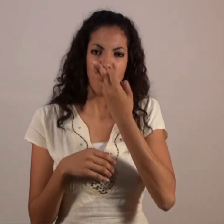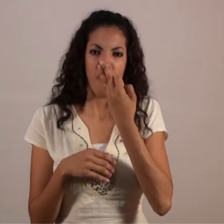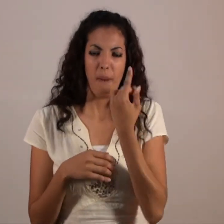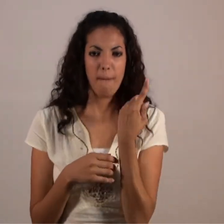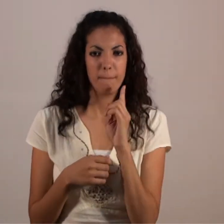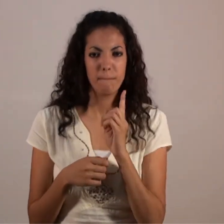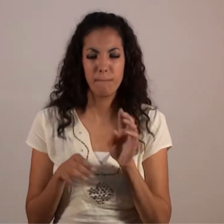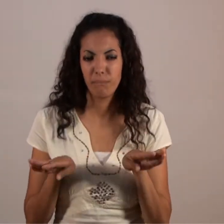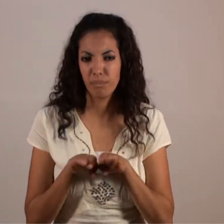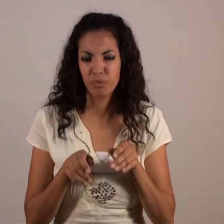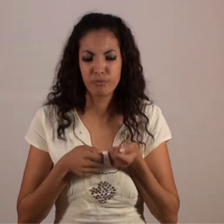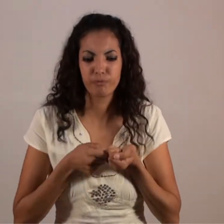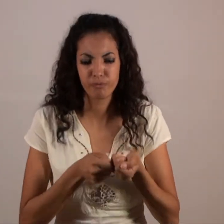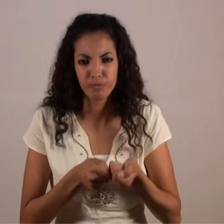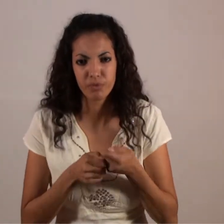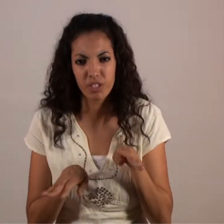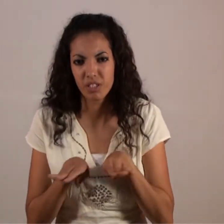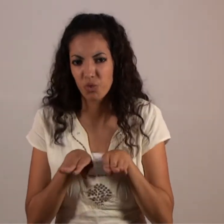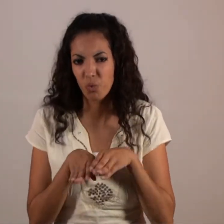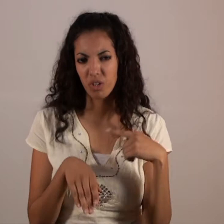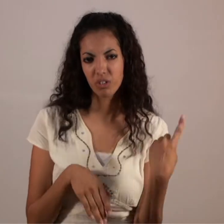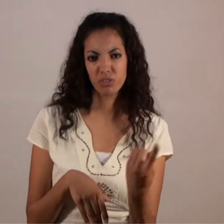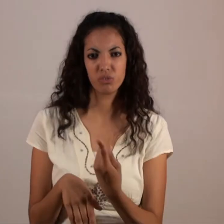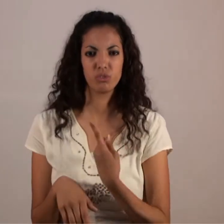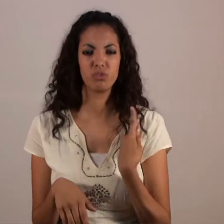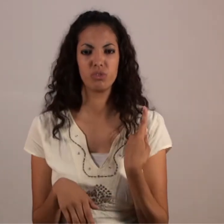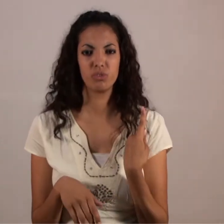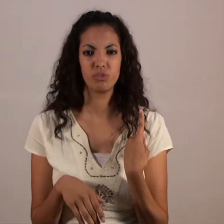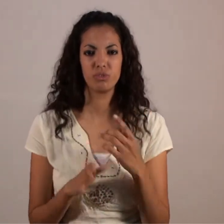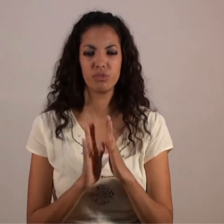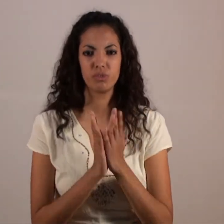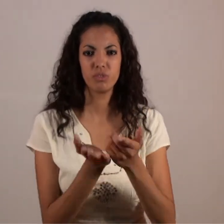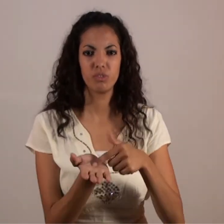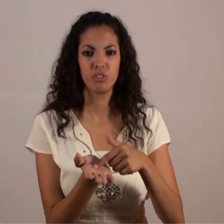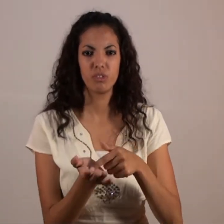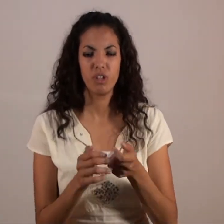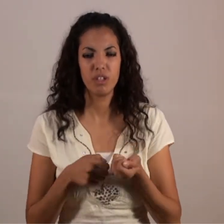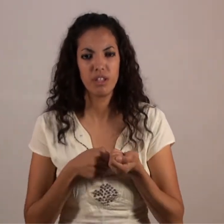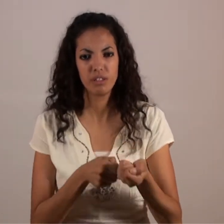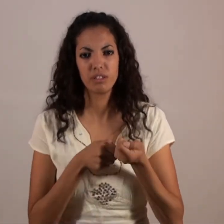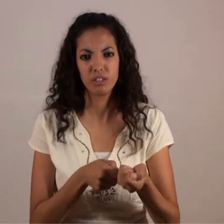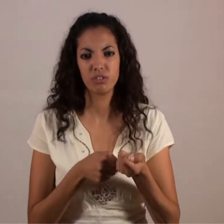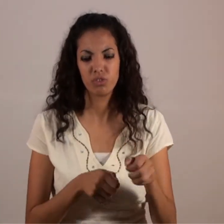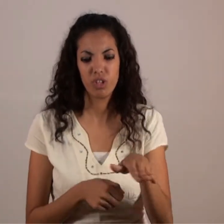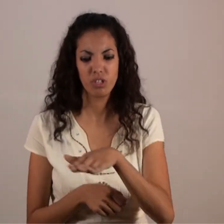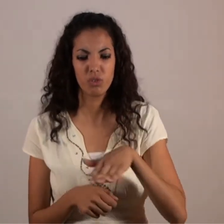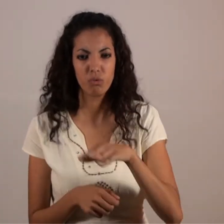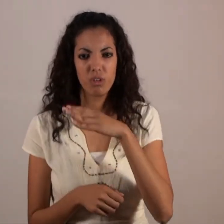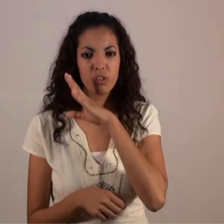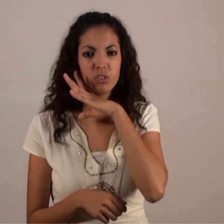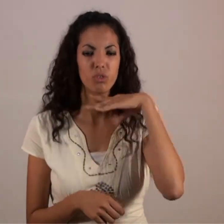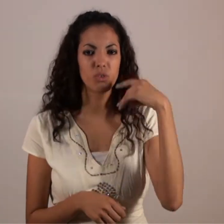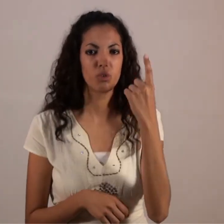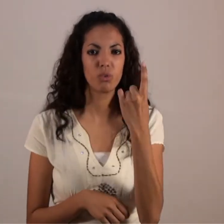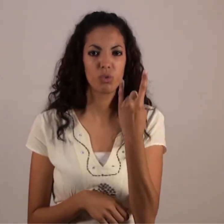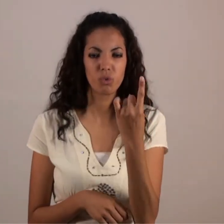nosotros, Hebreos 4:15. Las tentaciones en el desierto de Judea muestran que Él fue tentado en las